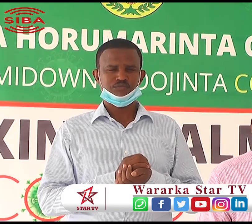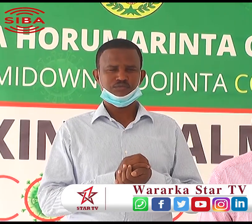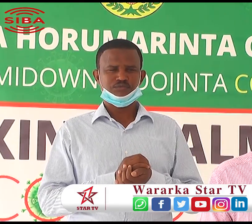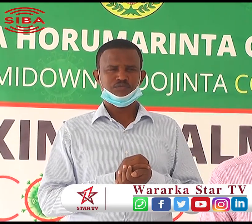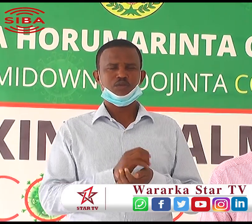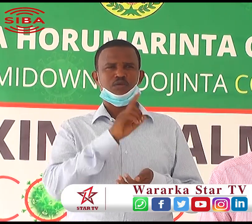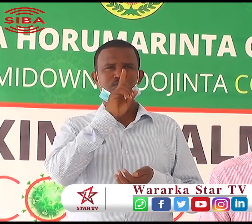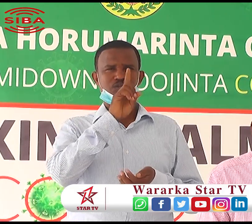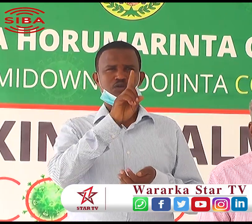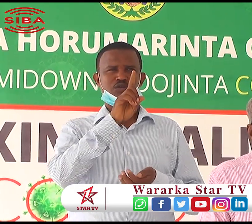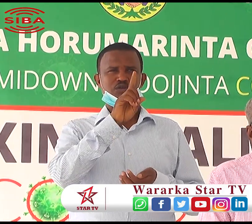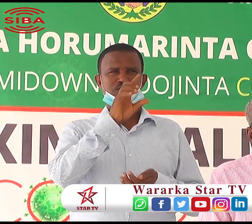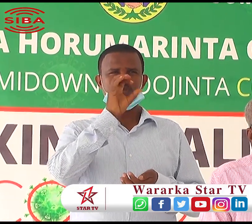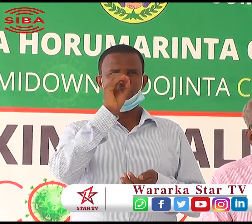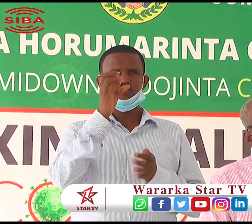108 qof